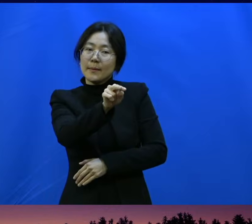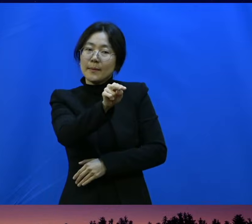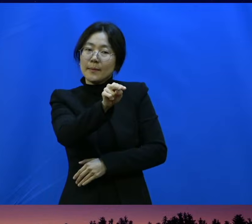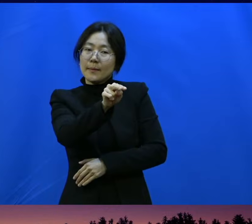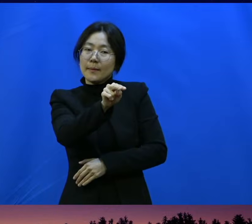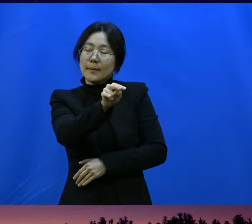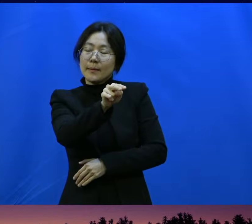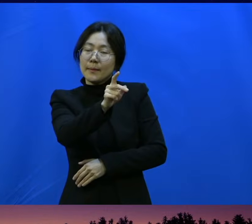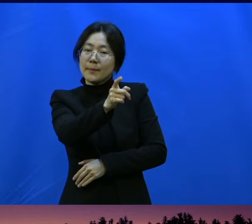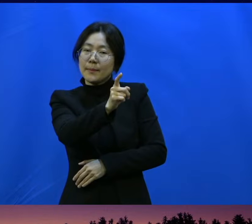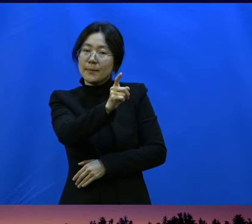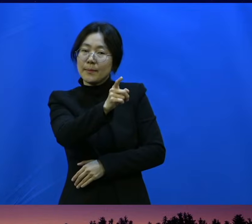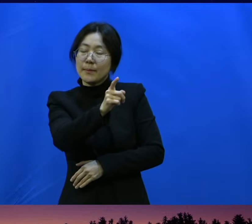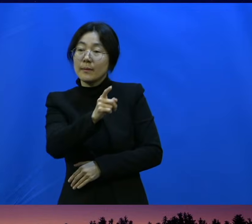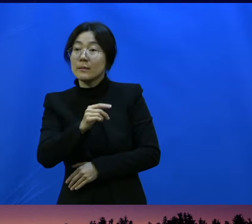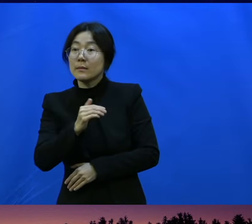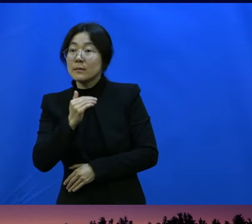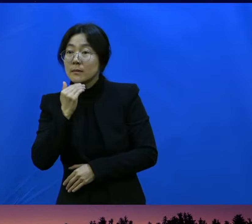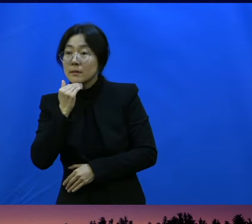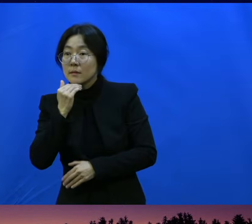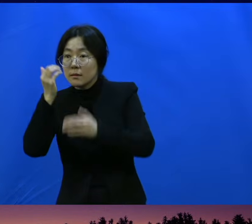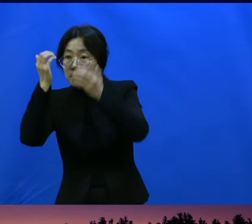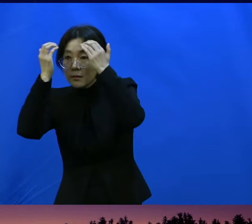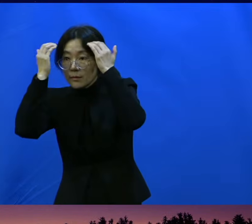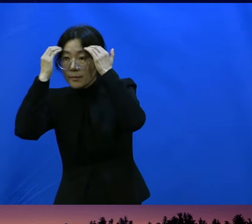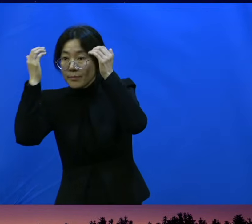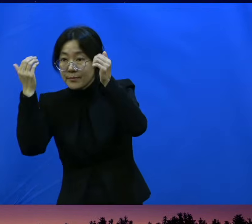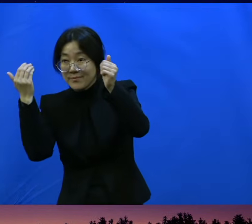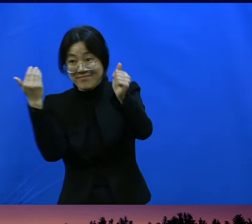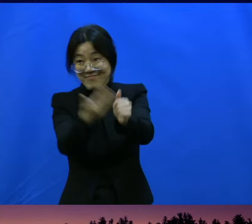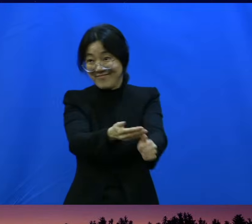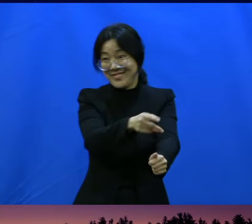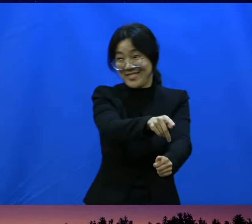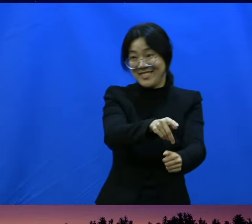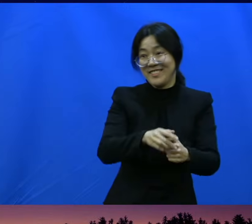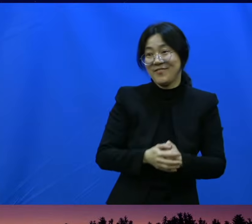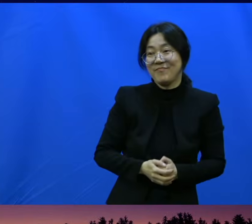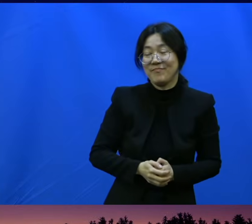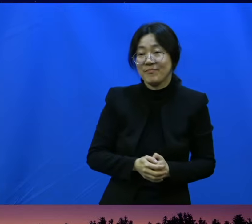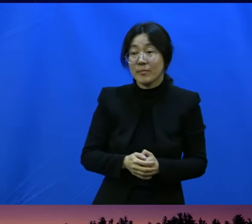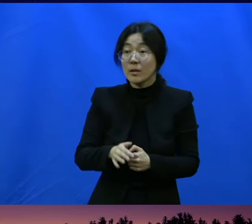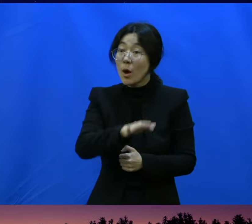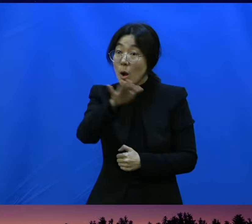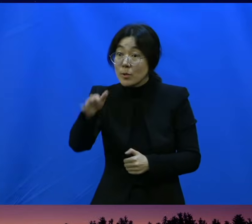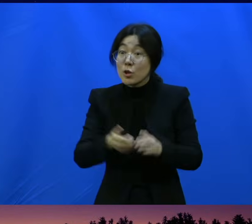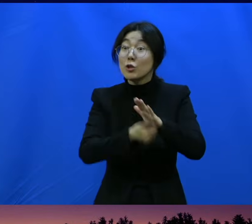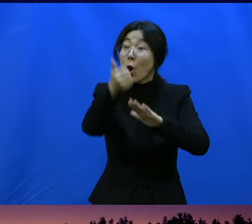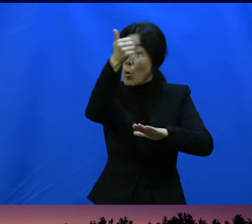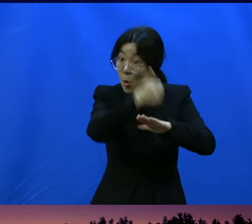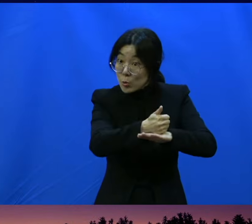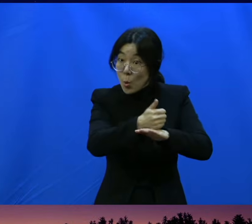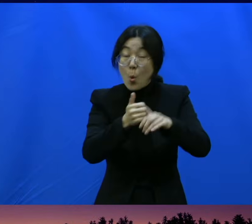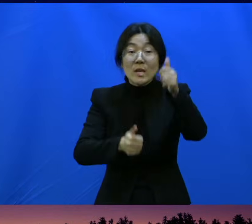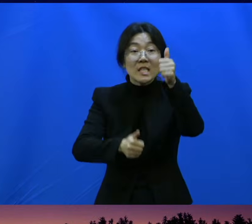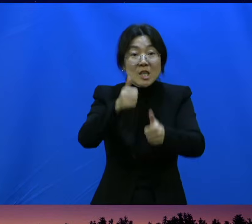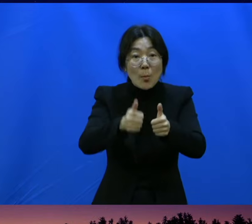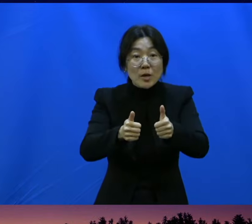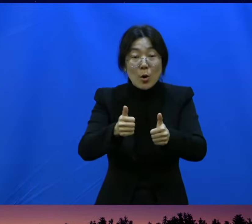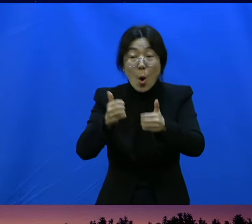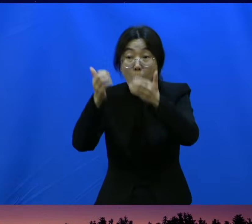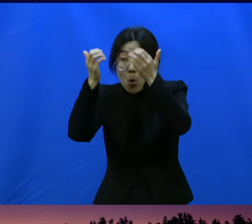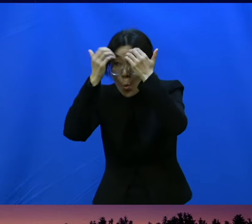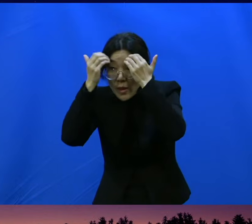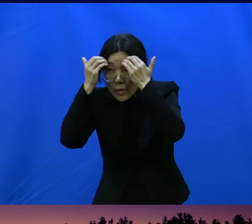여러분, 성공도 시험이고요, 실패도 시험이에요. 테스트하는 거예요.